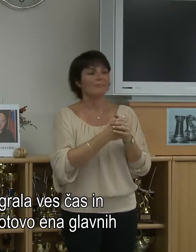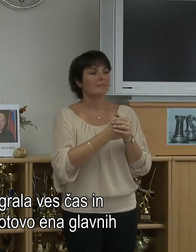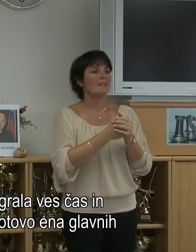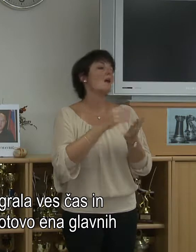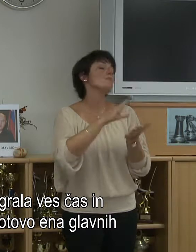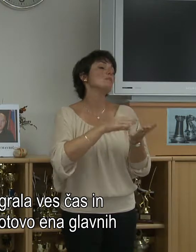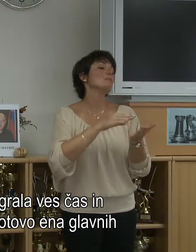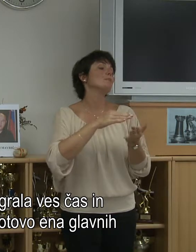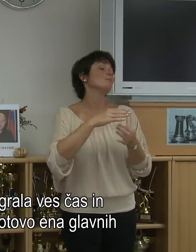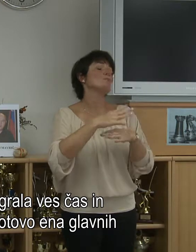praktično ves čas